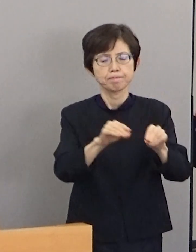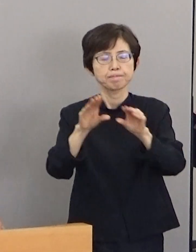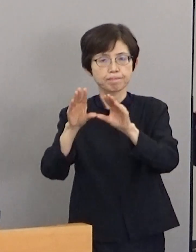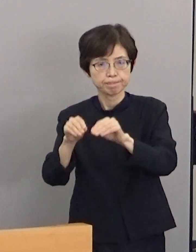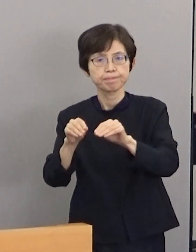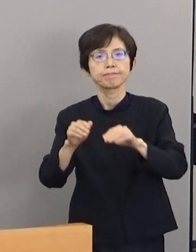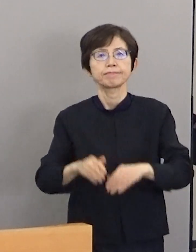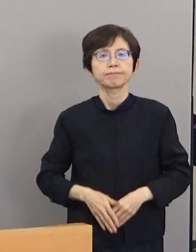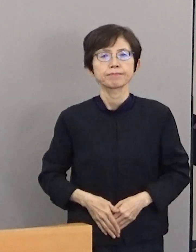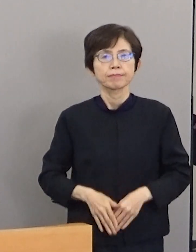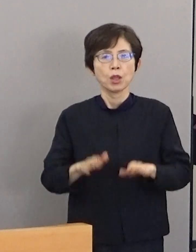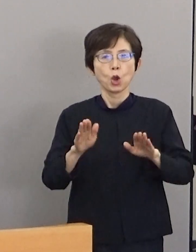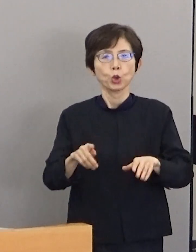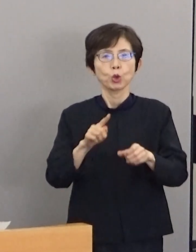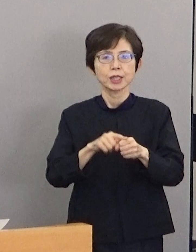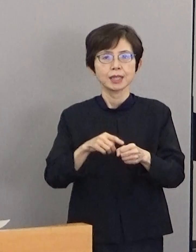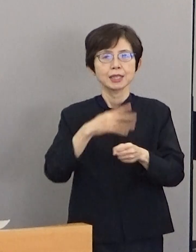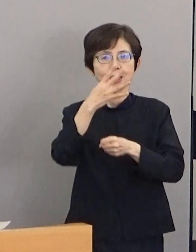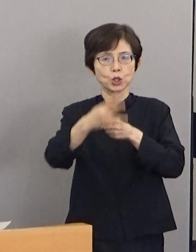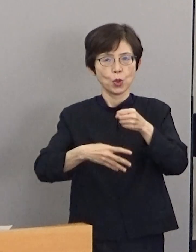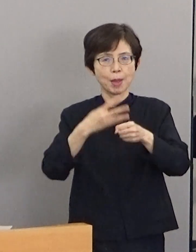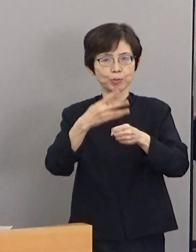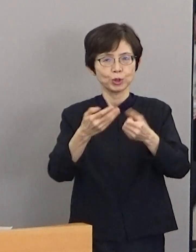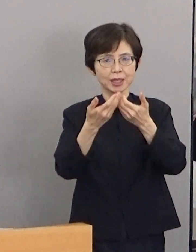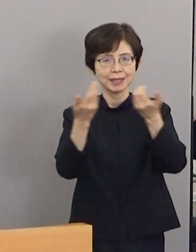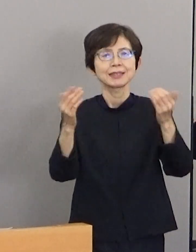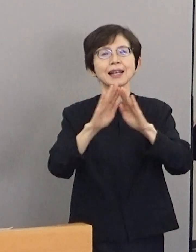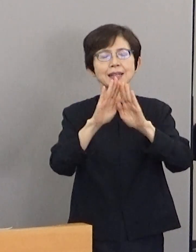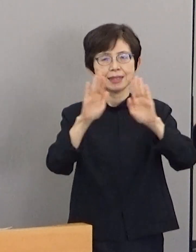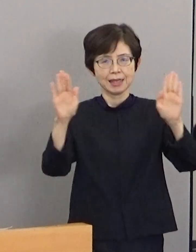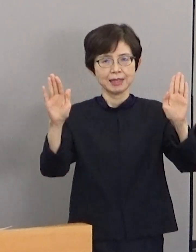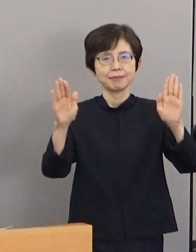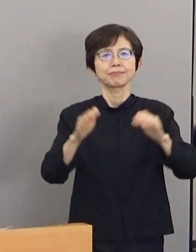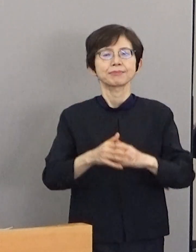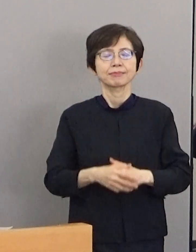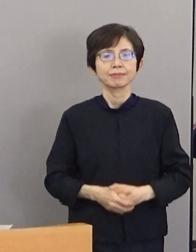ども、今年は4年ぶりに開催したいと考えています。